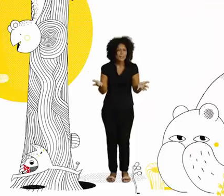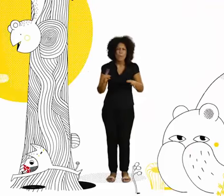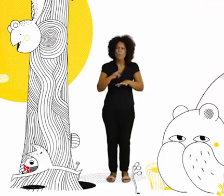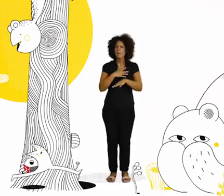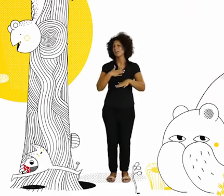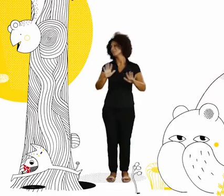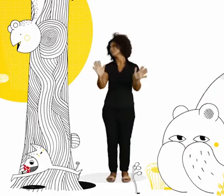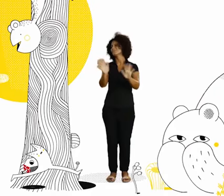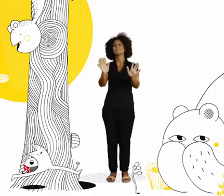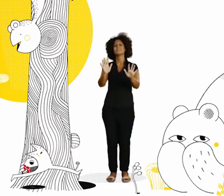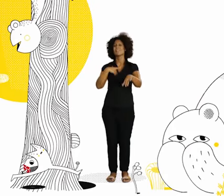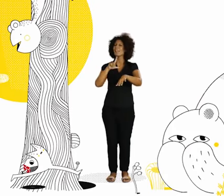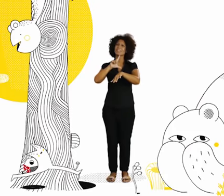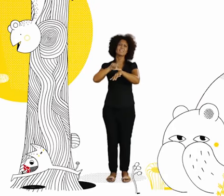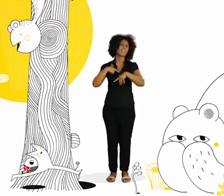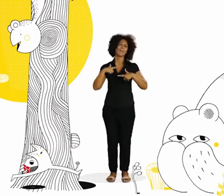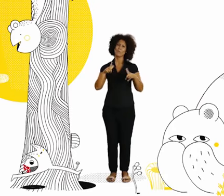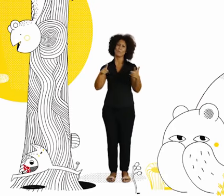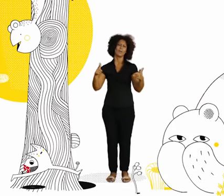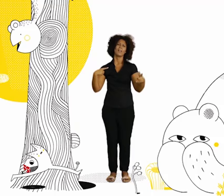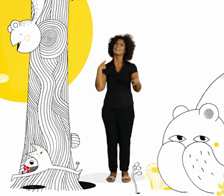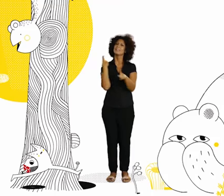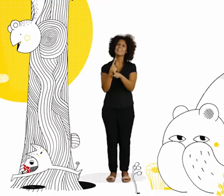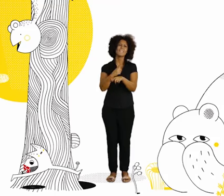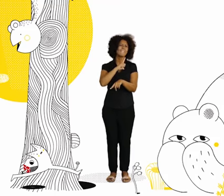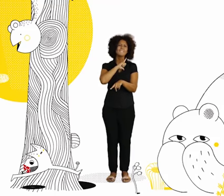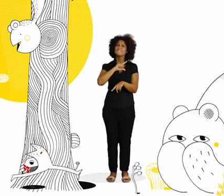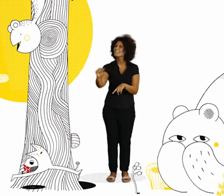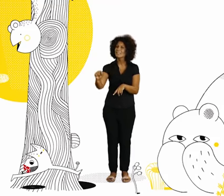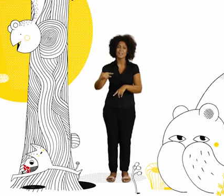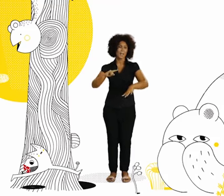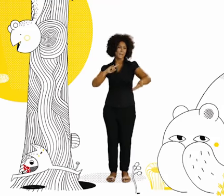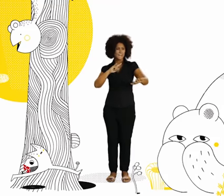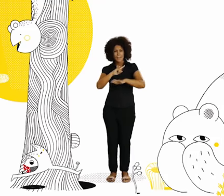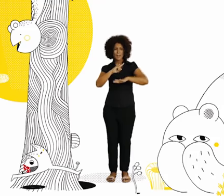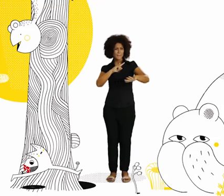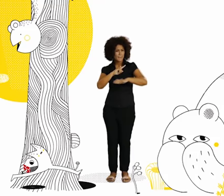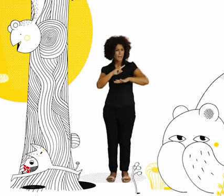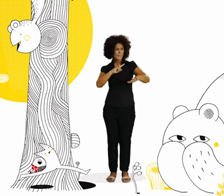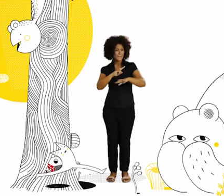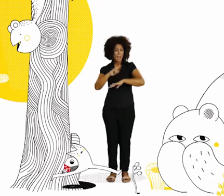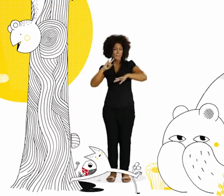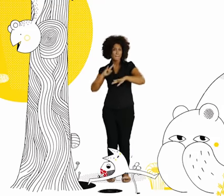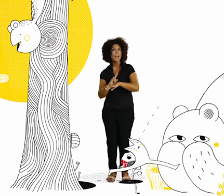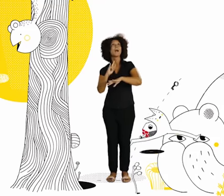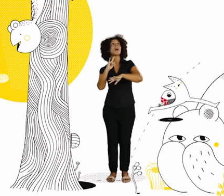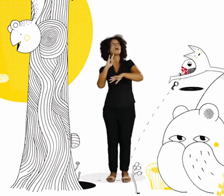pizzica tutto il muso! Le disse Orso con gli occhi scintillanti. Sì, ma non ho